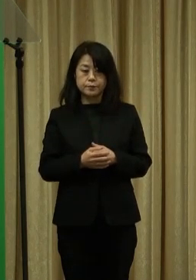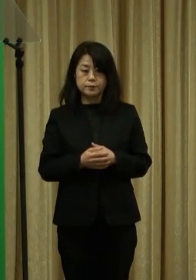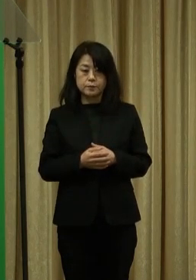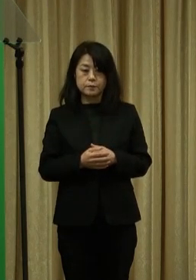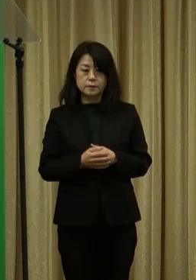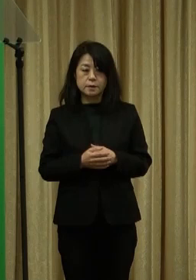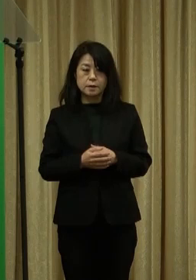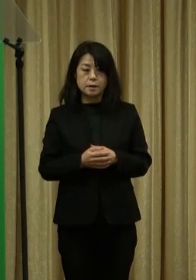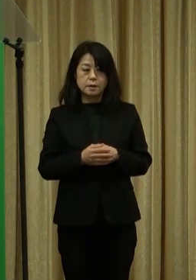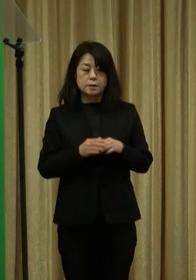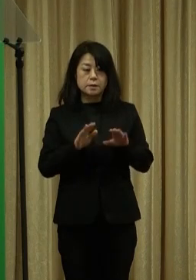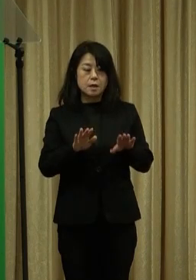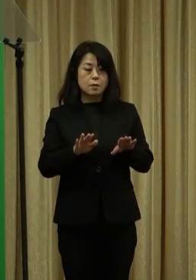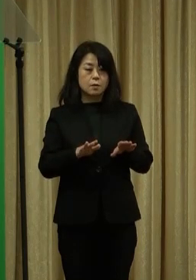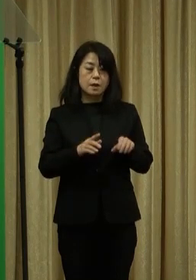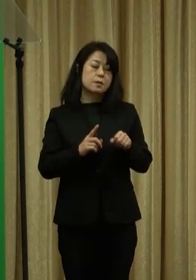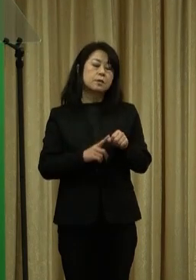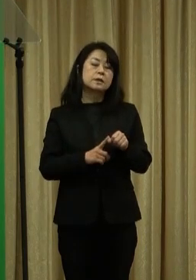これを機に